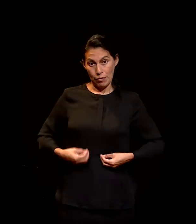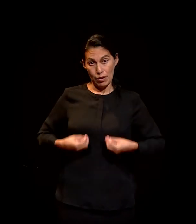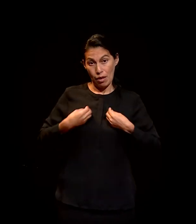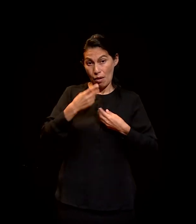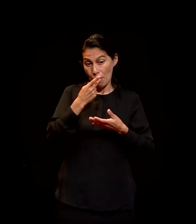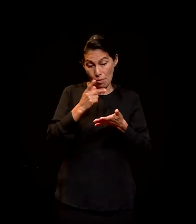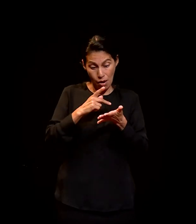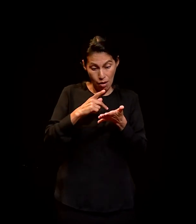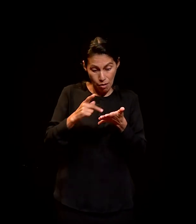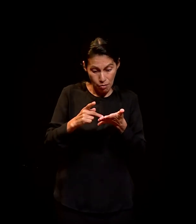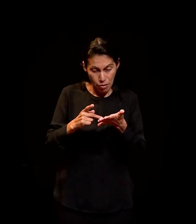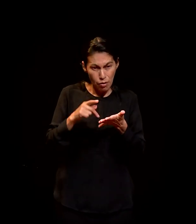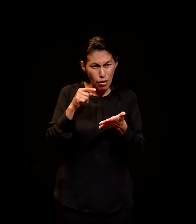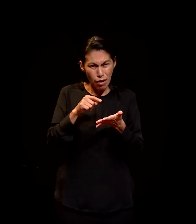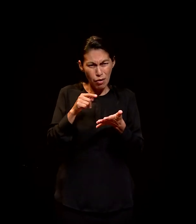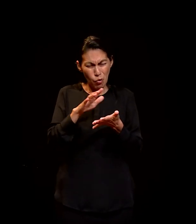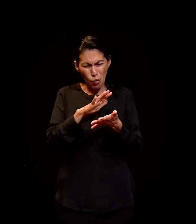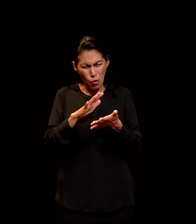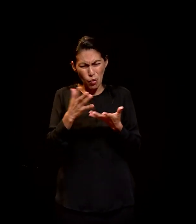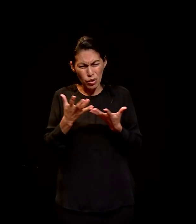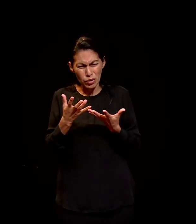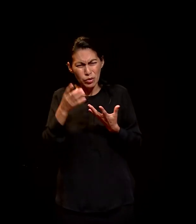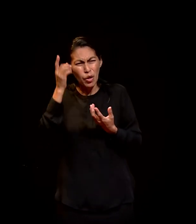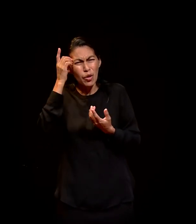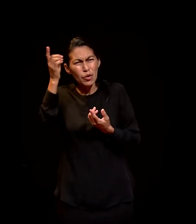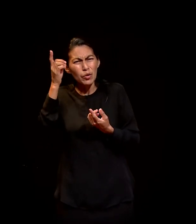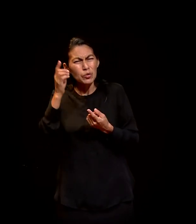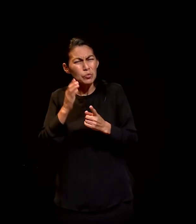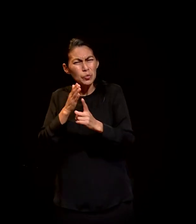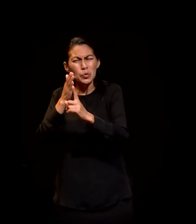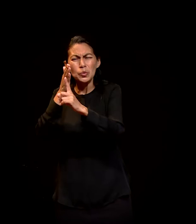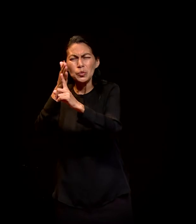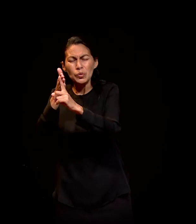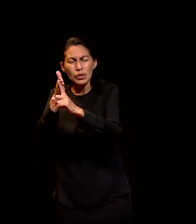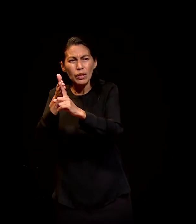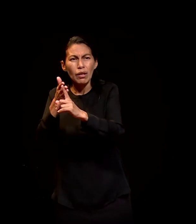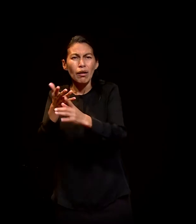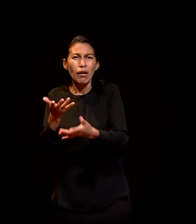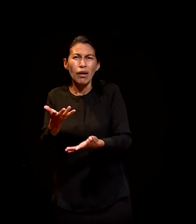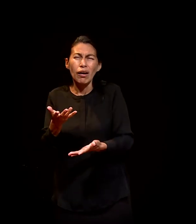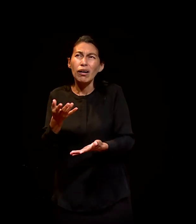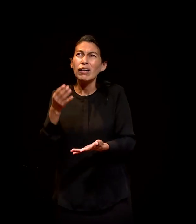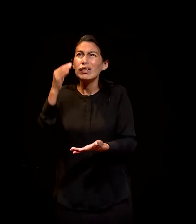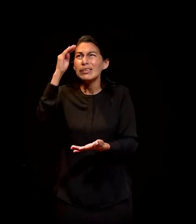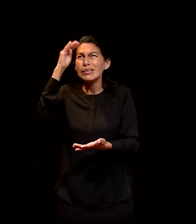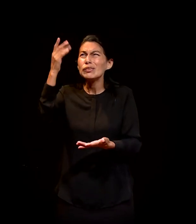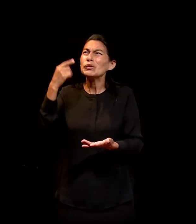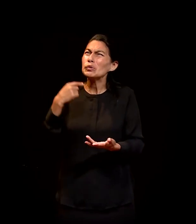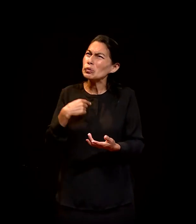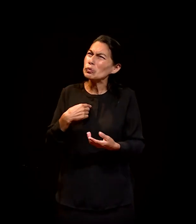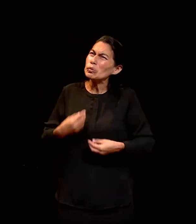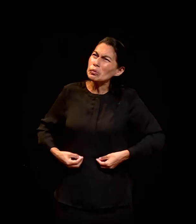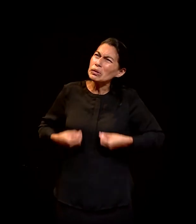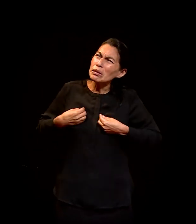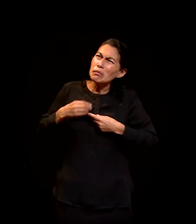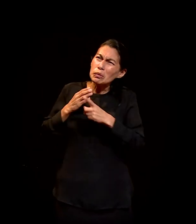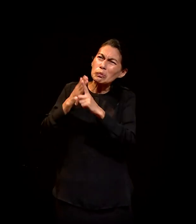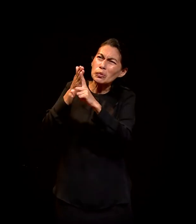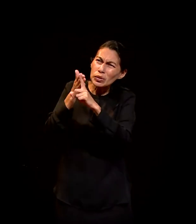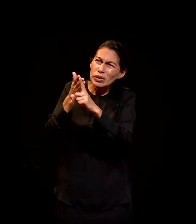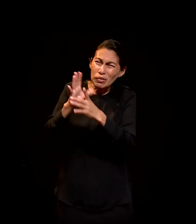y puedes ver todo el propósito que dios tenía para su vida yo decían tengo también un propósito